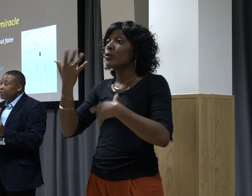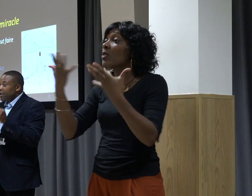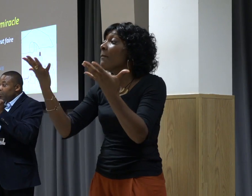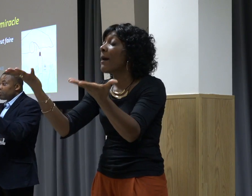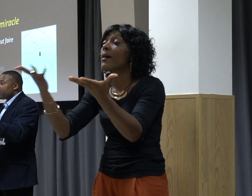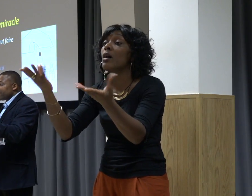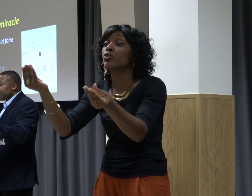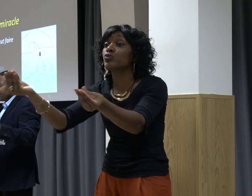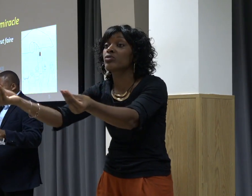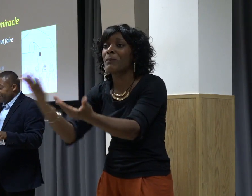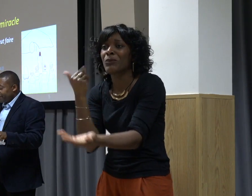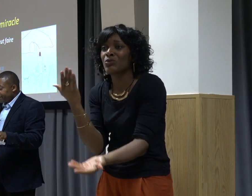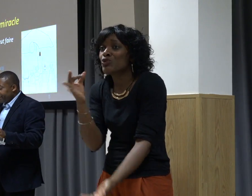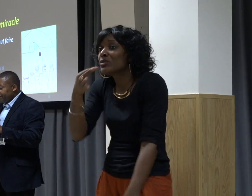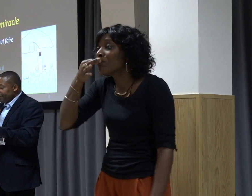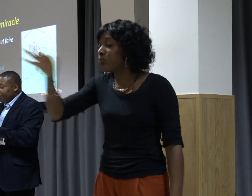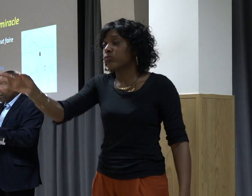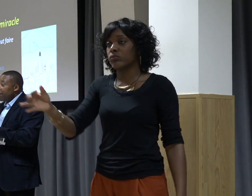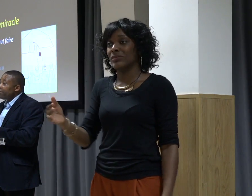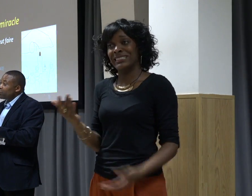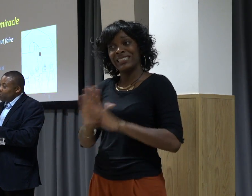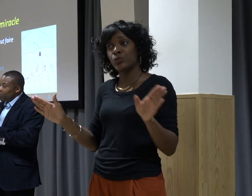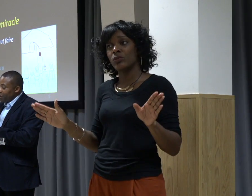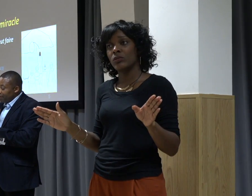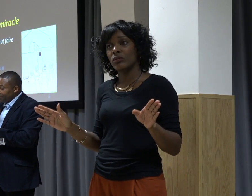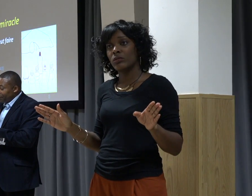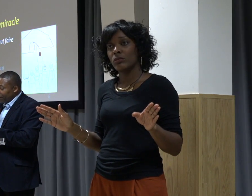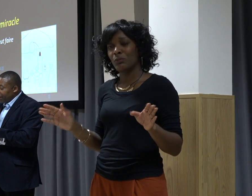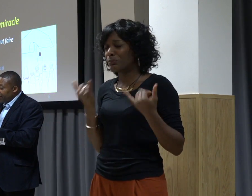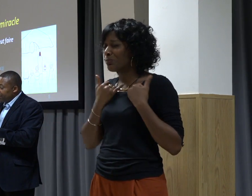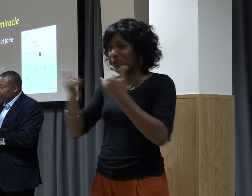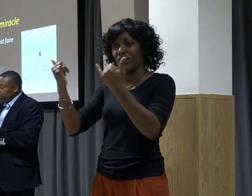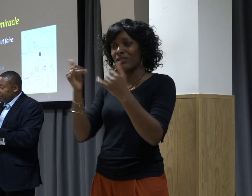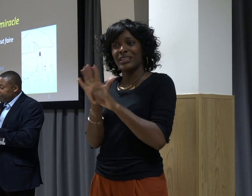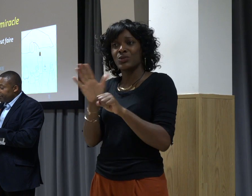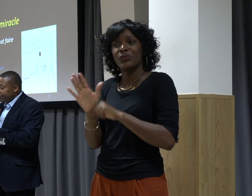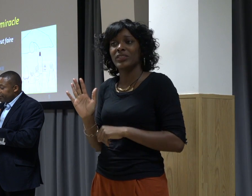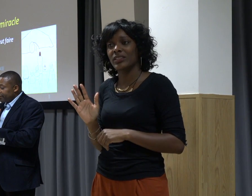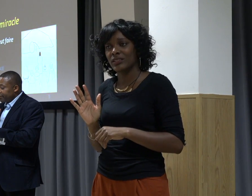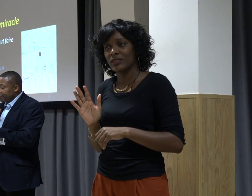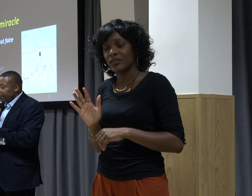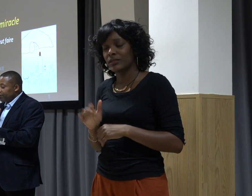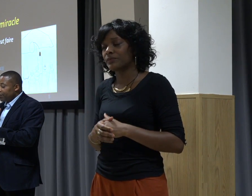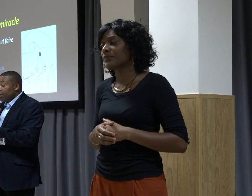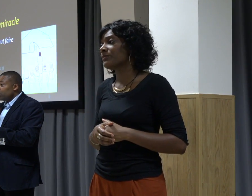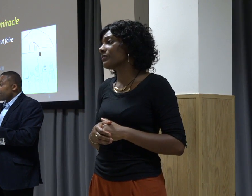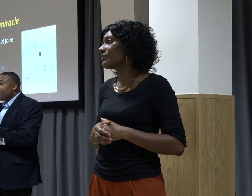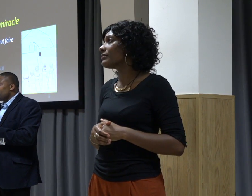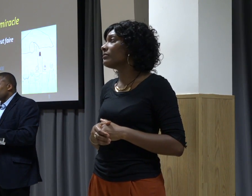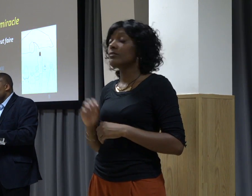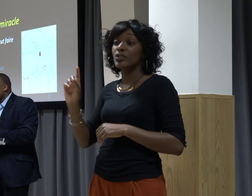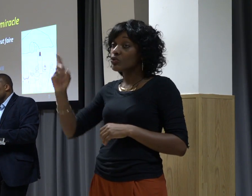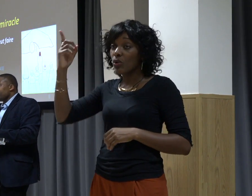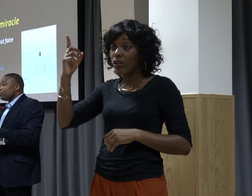Et lorsqu'elle est prononcée, elle fait ce pourquoi elle est envoyée. Dieu n'a